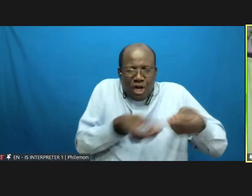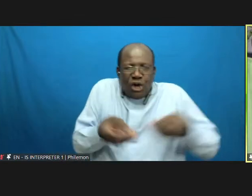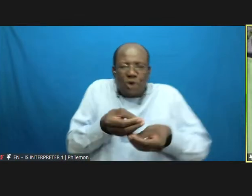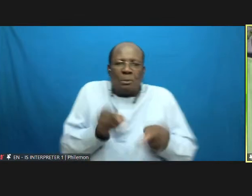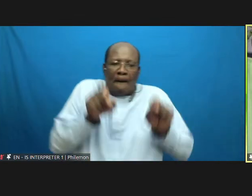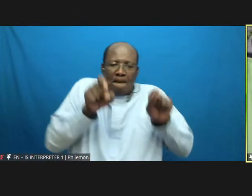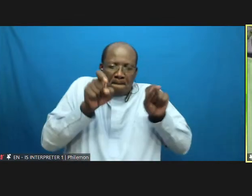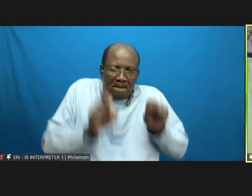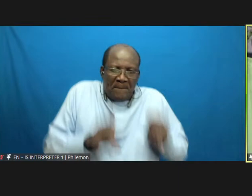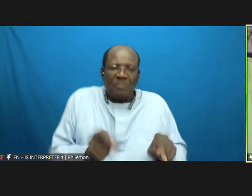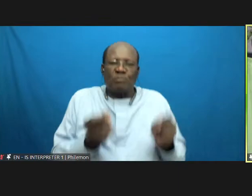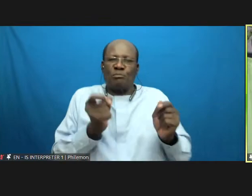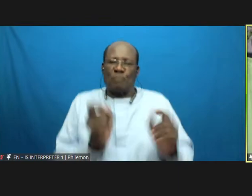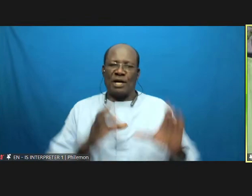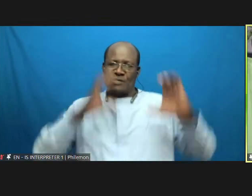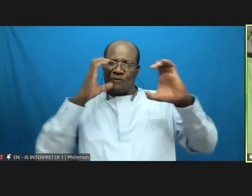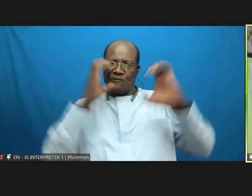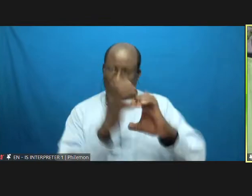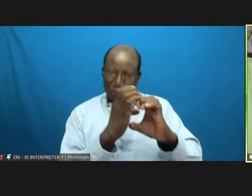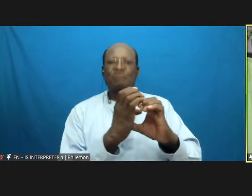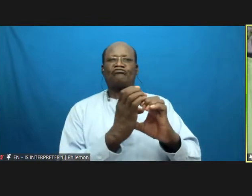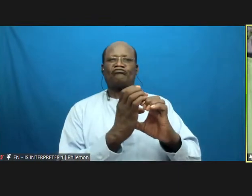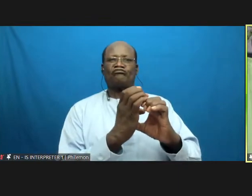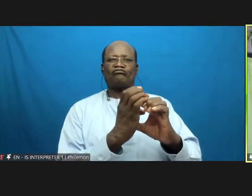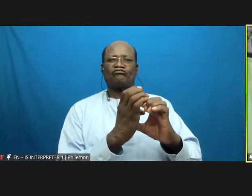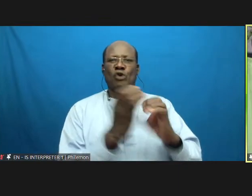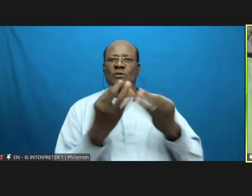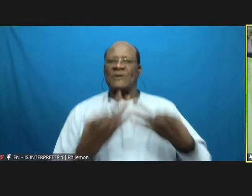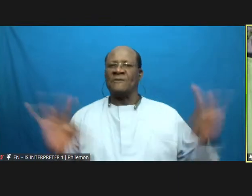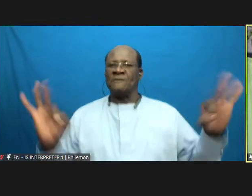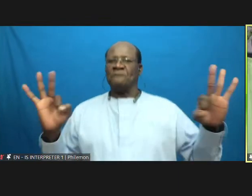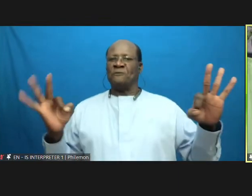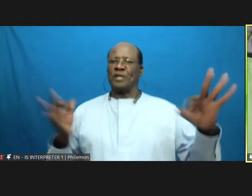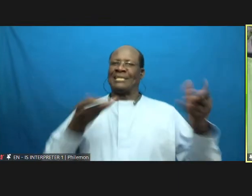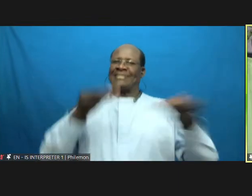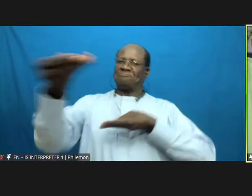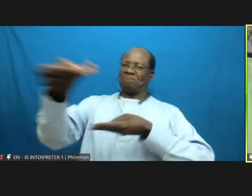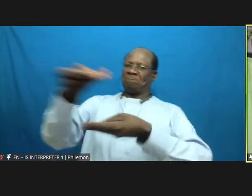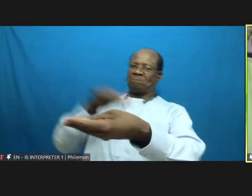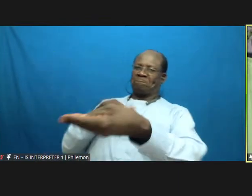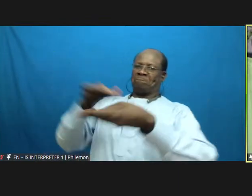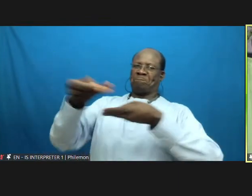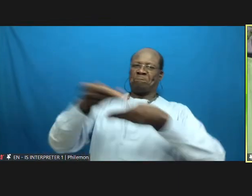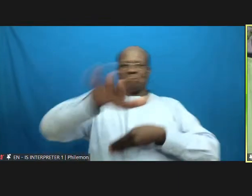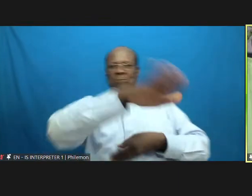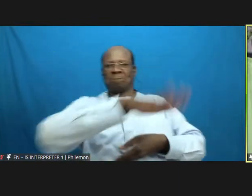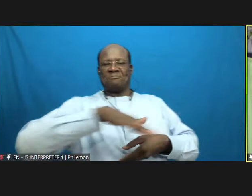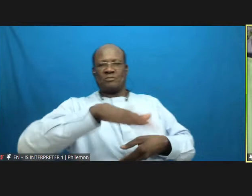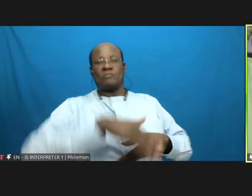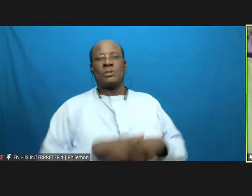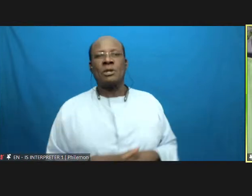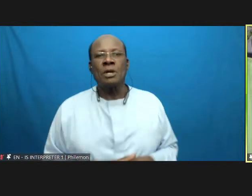various free trade area initiatives. Fourth, to roll out